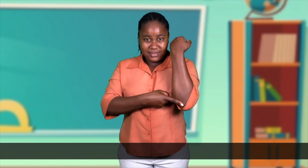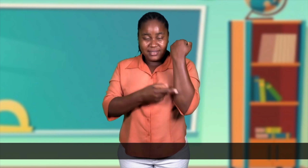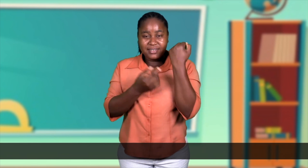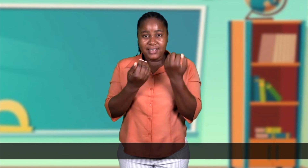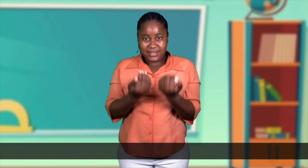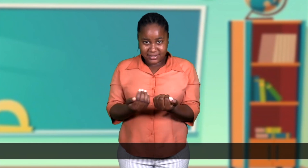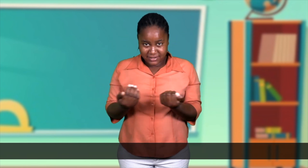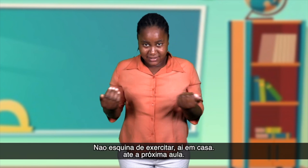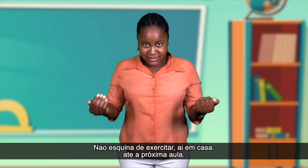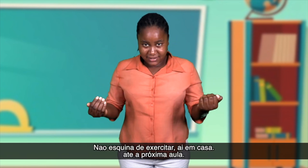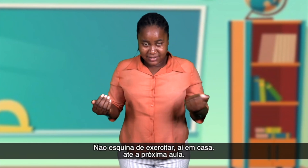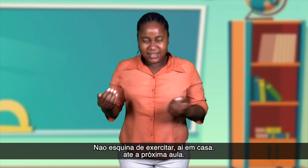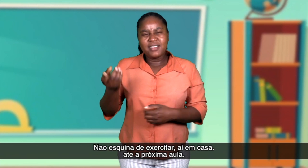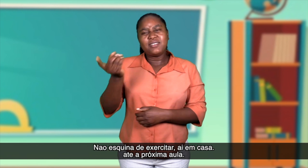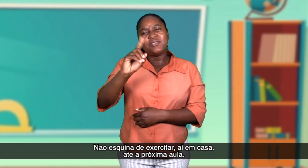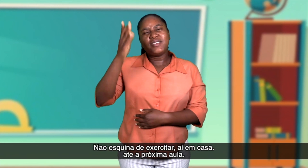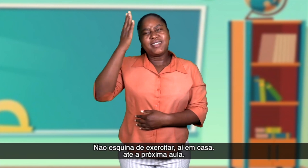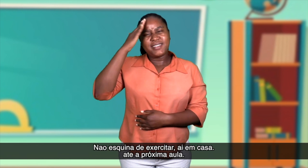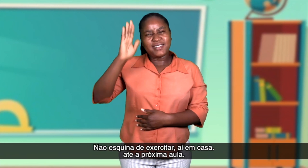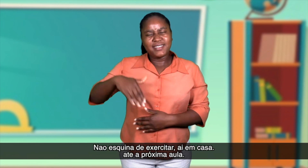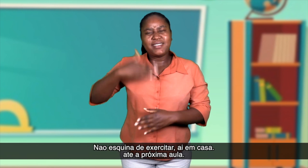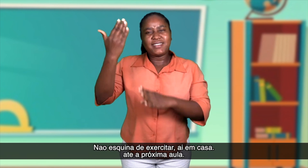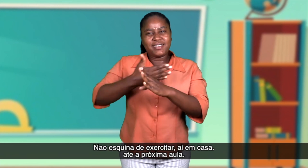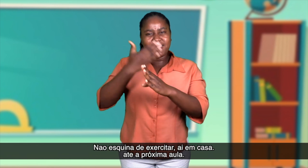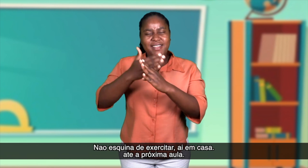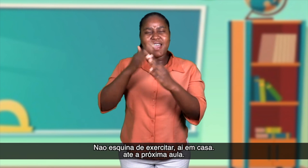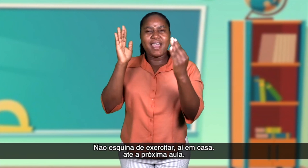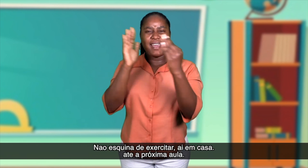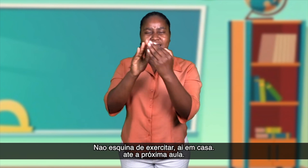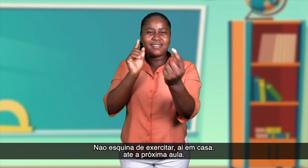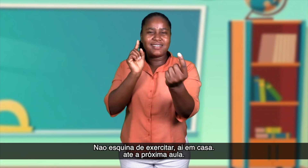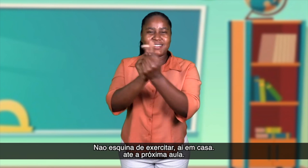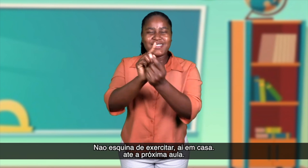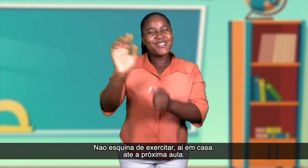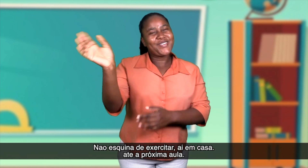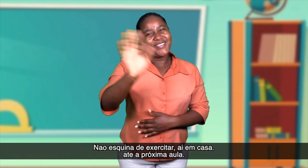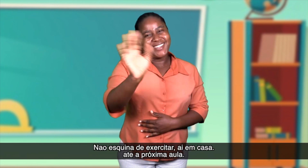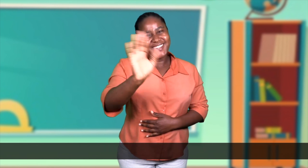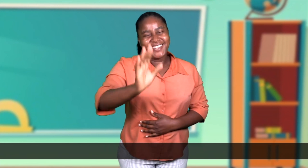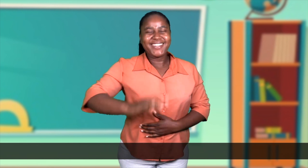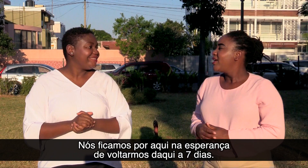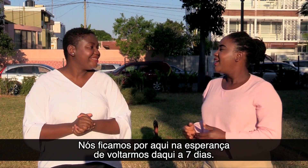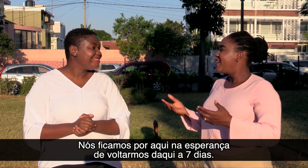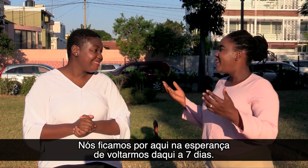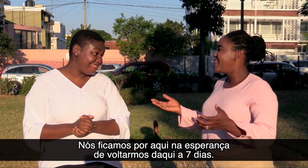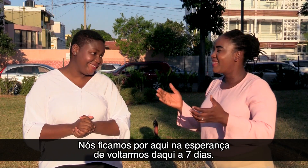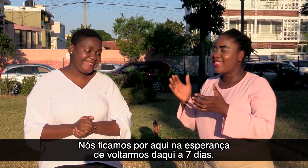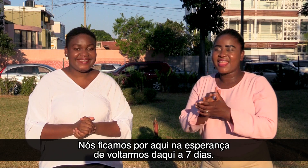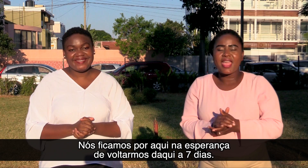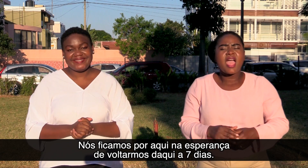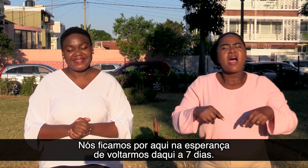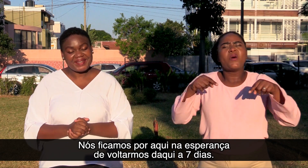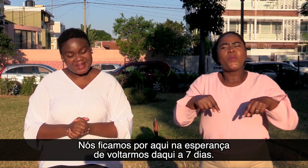Há poucas estratégias de implementação de campanhas de sensibilização para o combate ao casamento